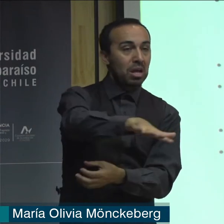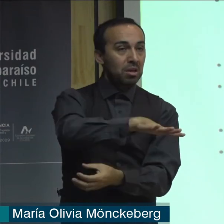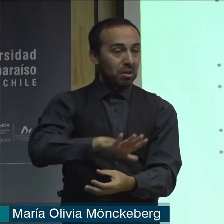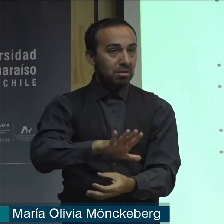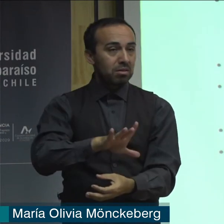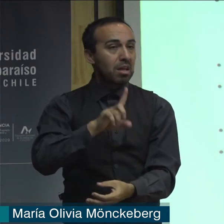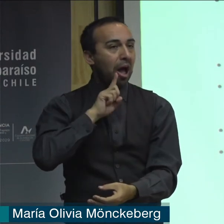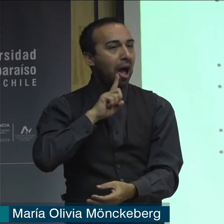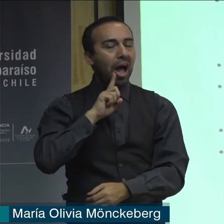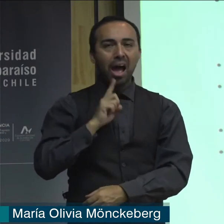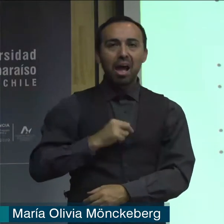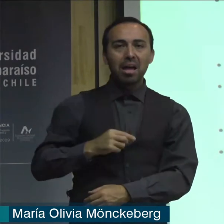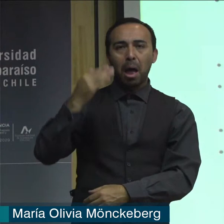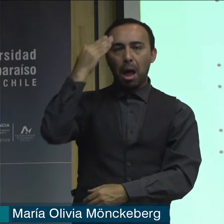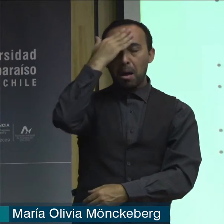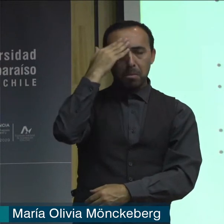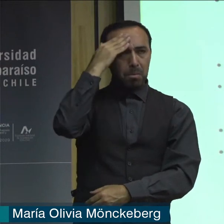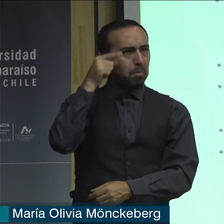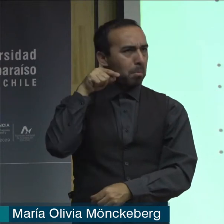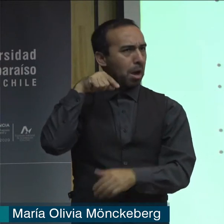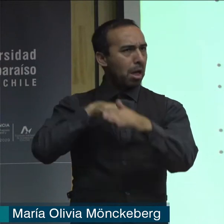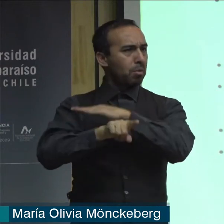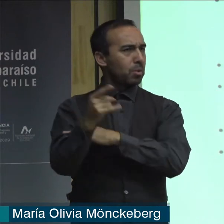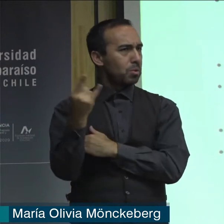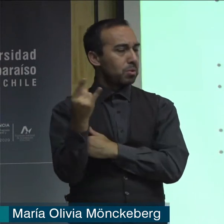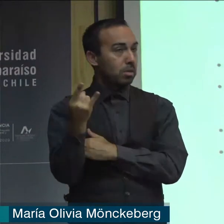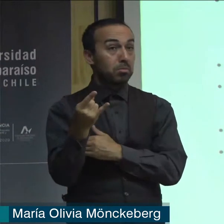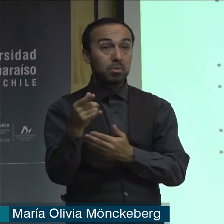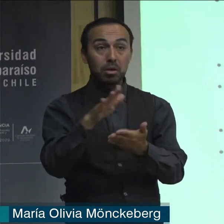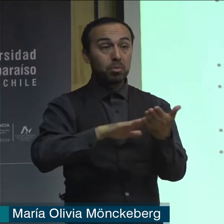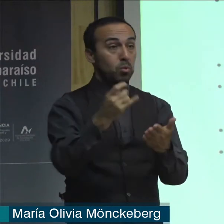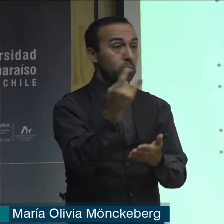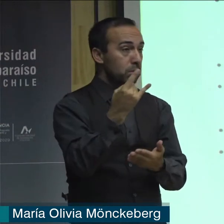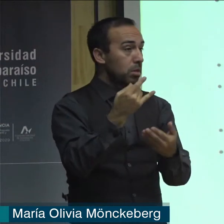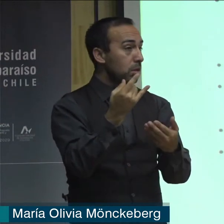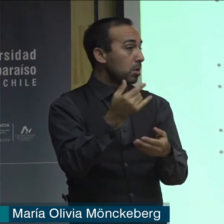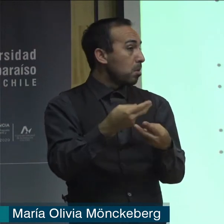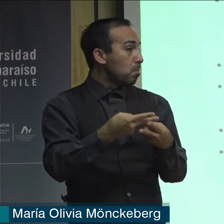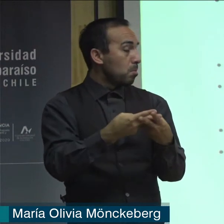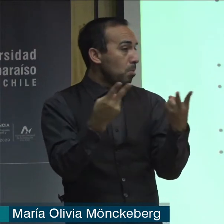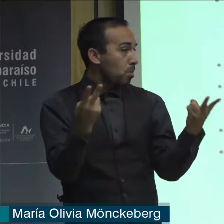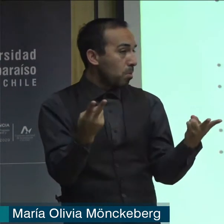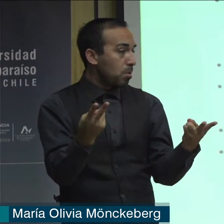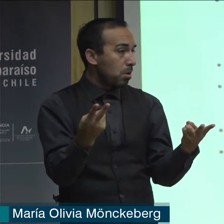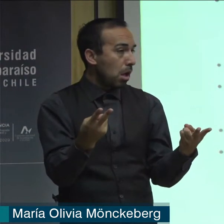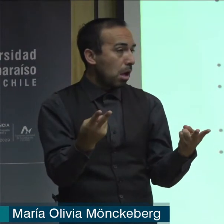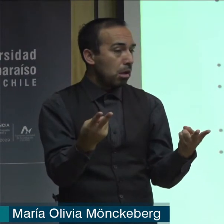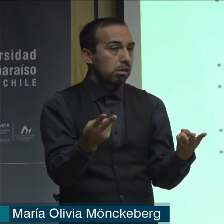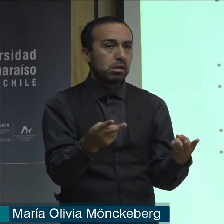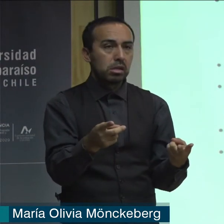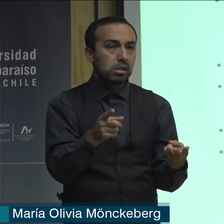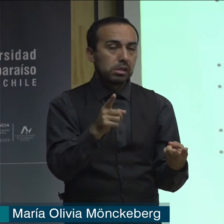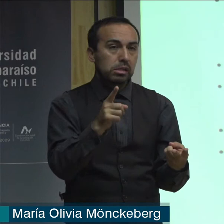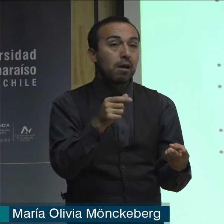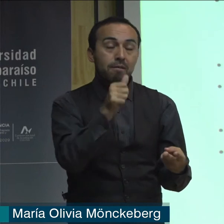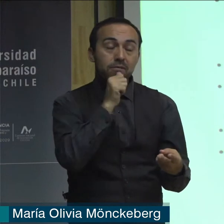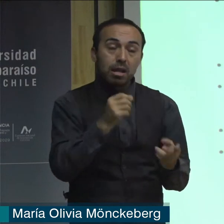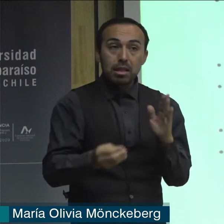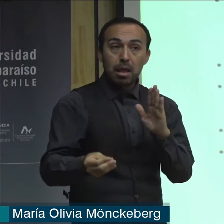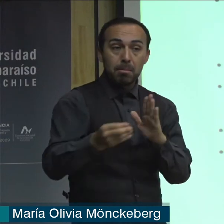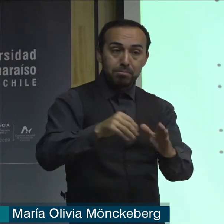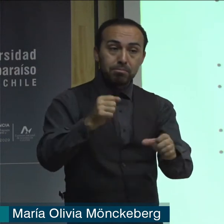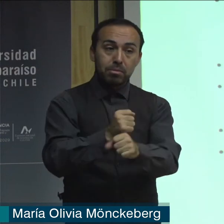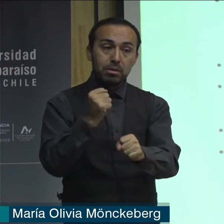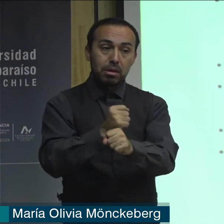pasa a la sociedad y donde la universidad sobre toda la universidad es pública tienen mucho mucho que hacer